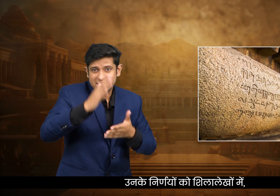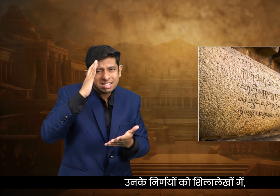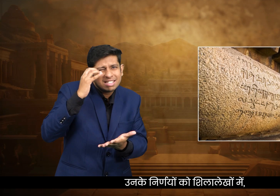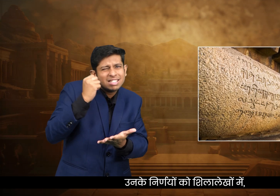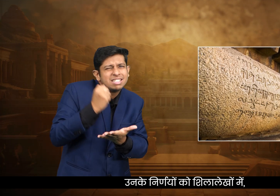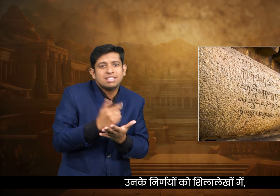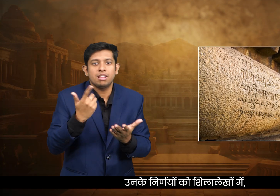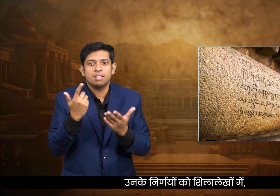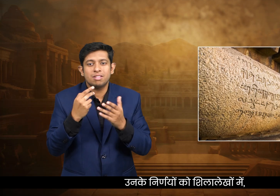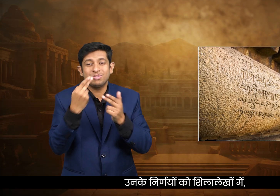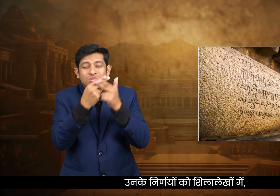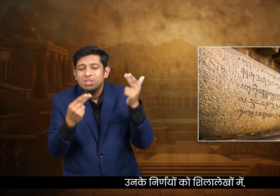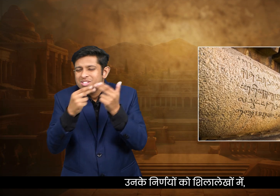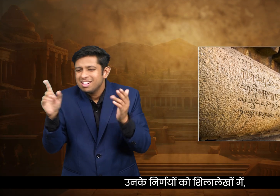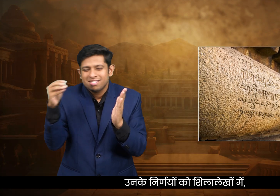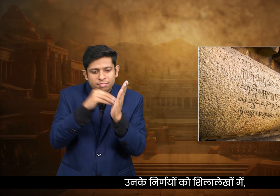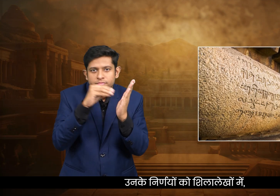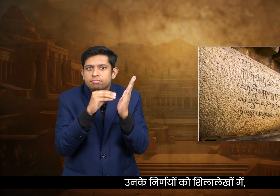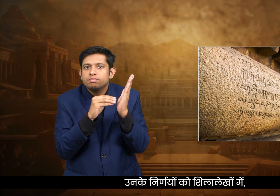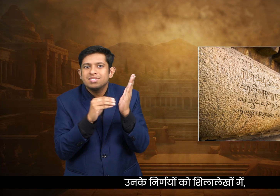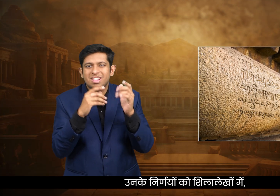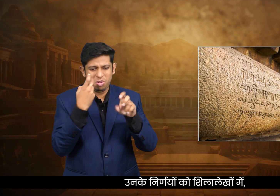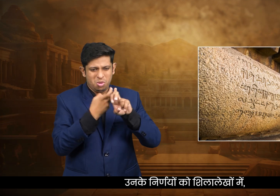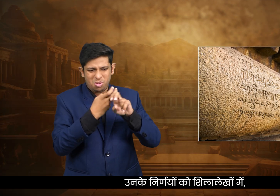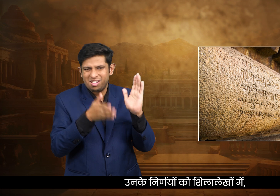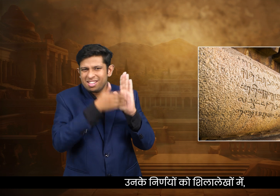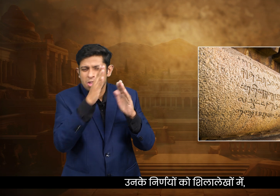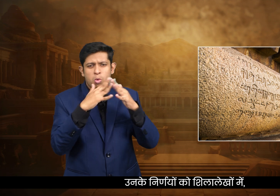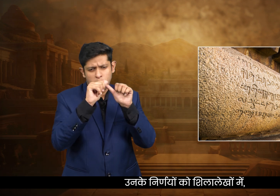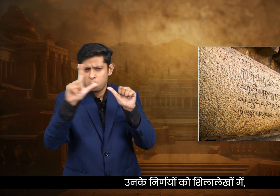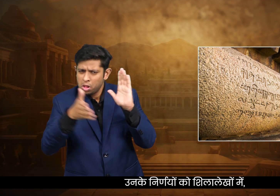उनके निर्णयों को शिलालेखों में